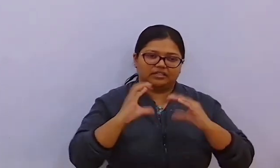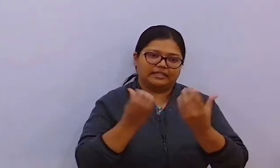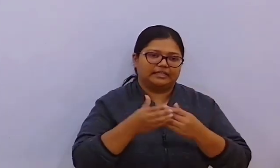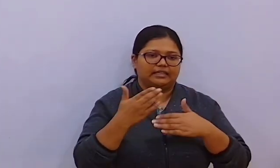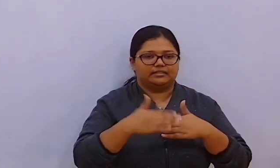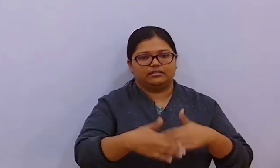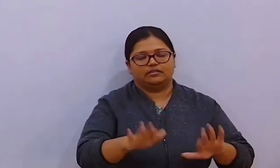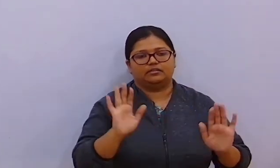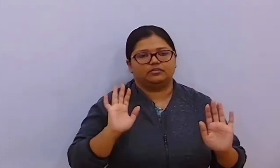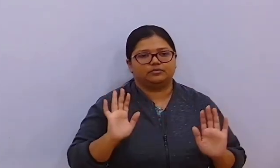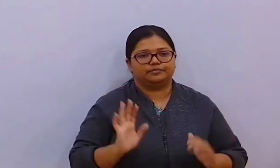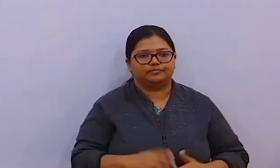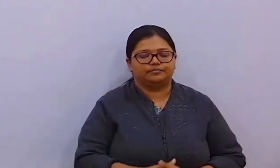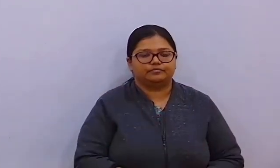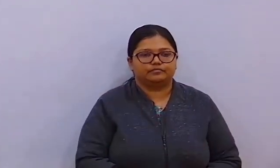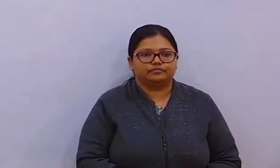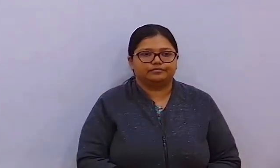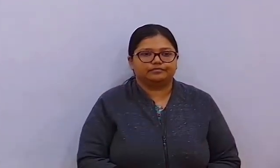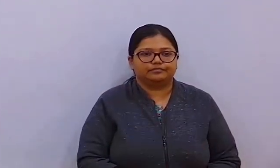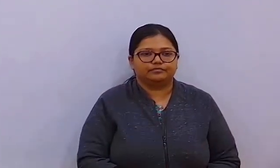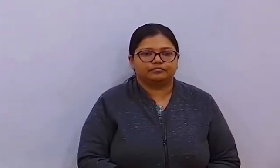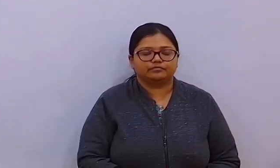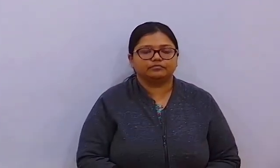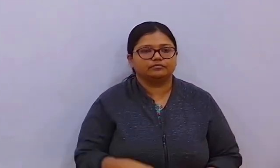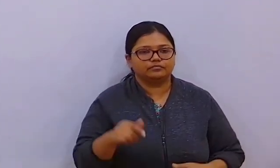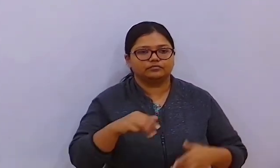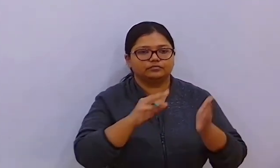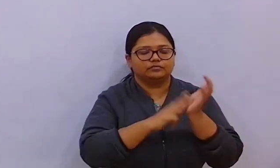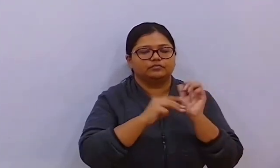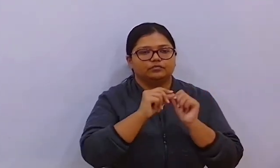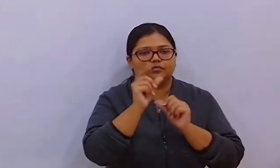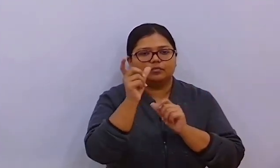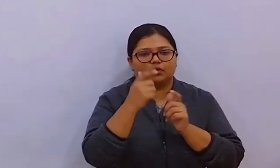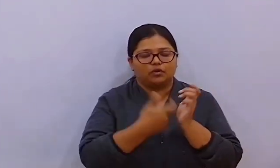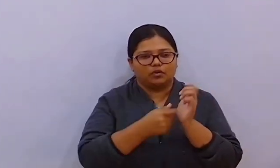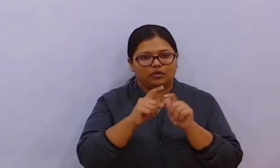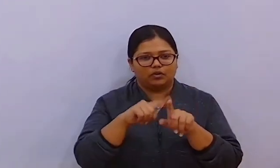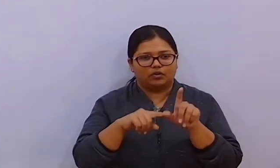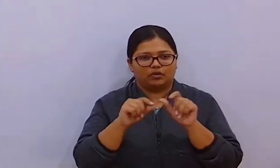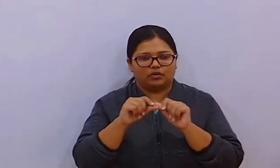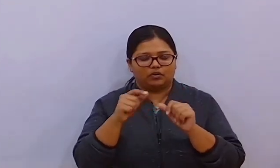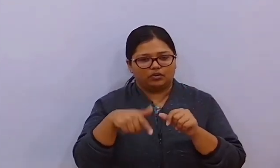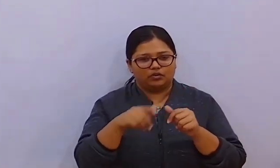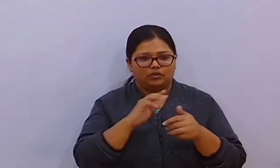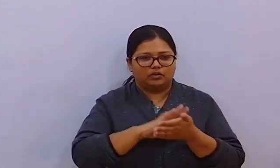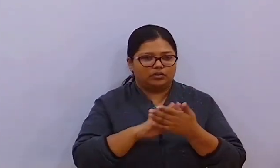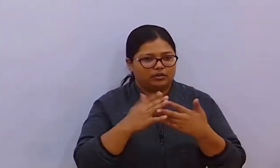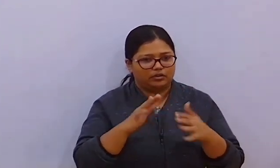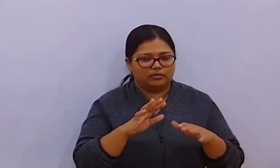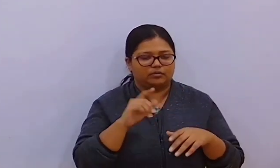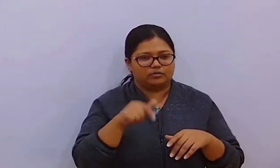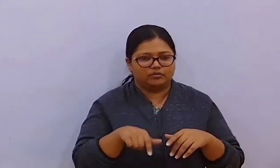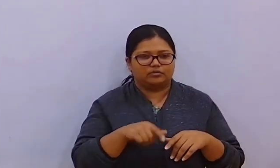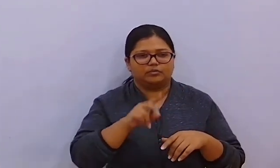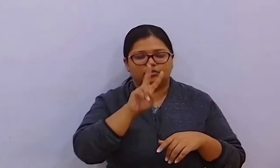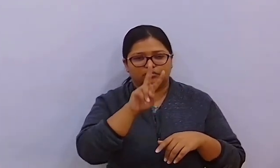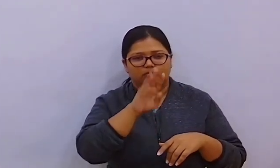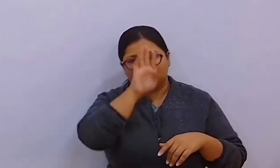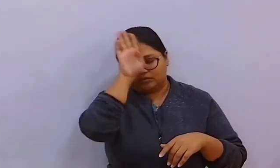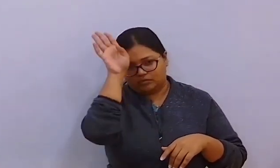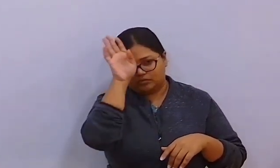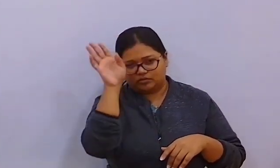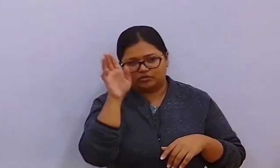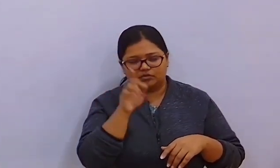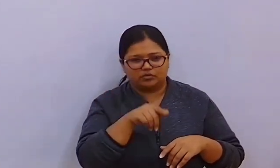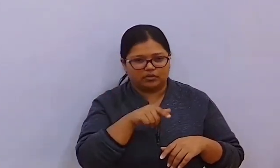क्या क्या स्त्रोत हैं, उसके बाद हमने दो राजाओं को भी पढ़ लिया था, दो शासकों को पढ़ लिया था, जिनमें से पहले थे